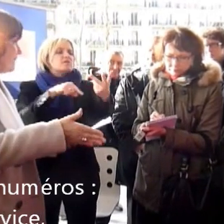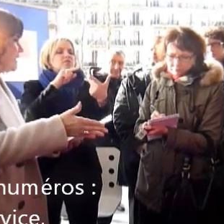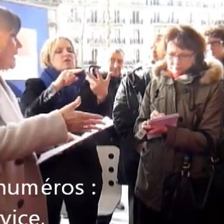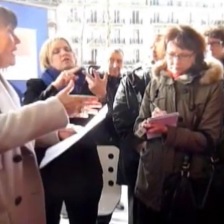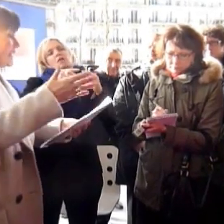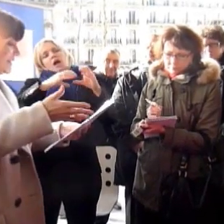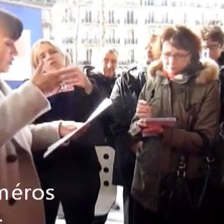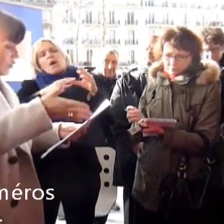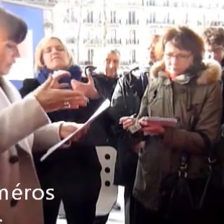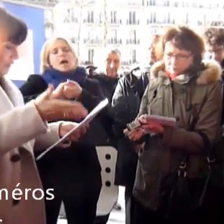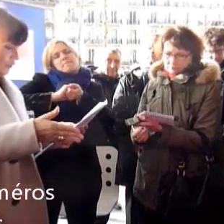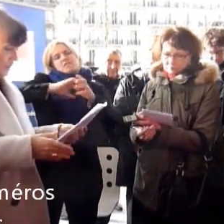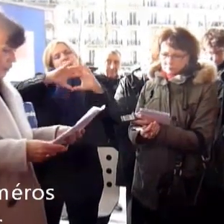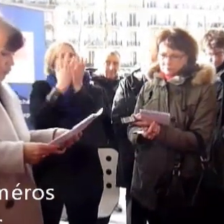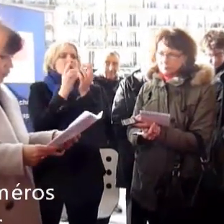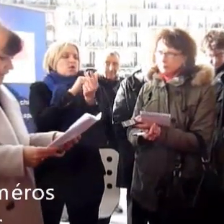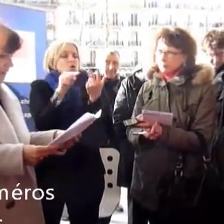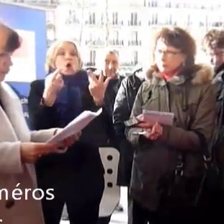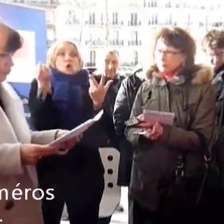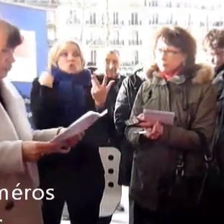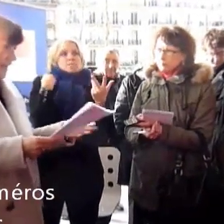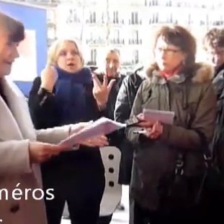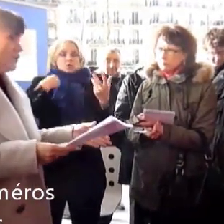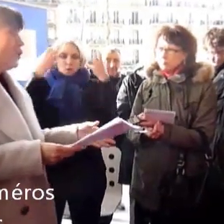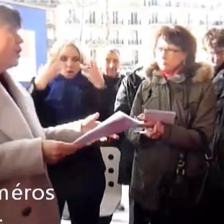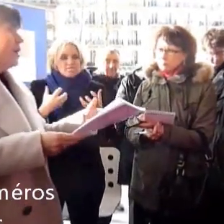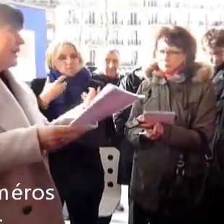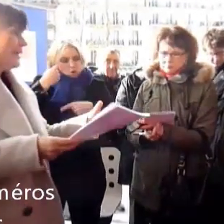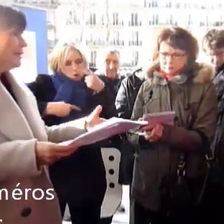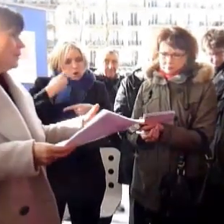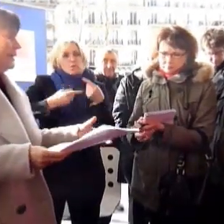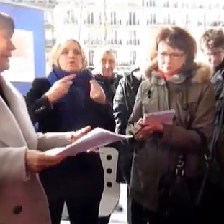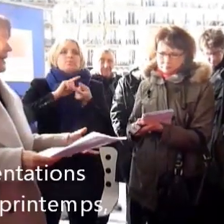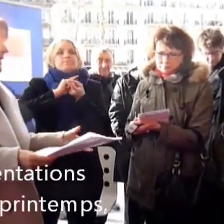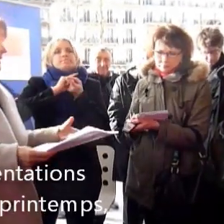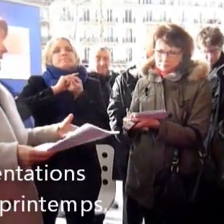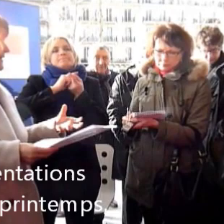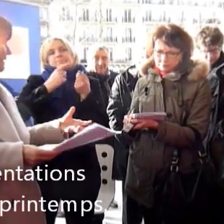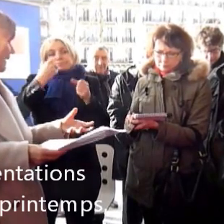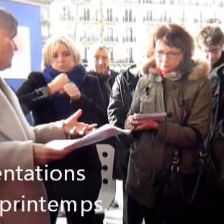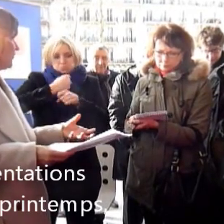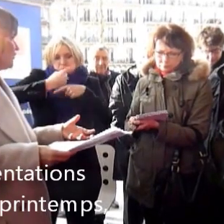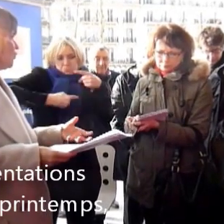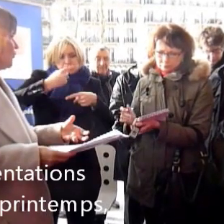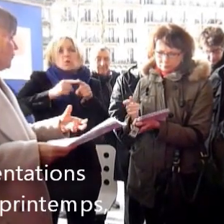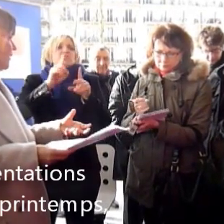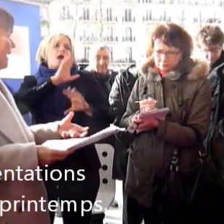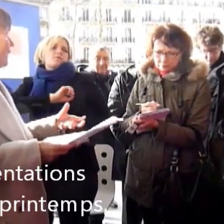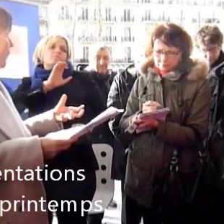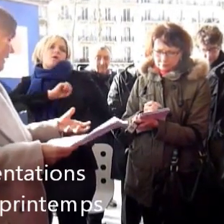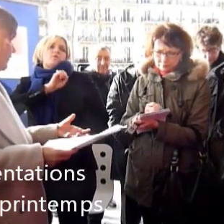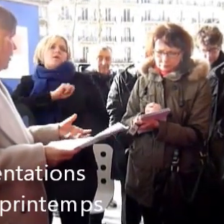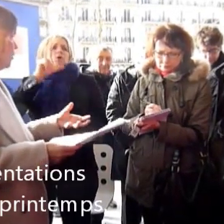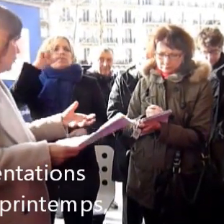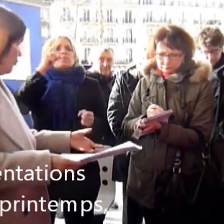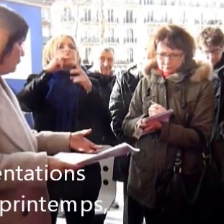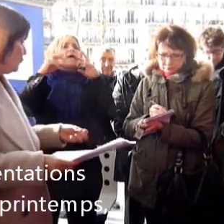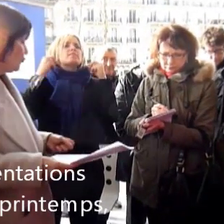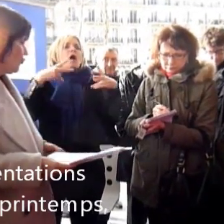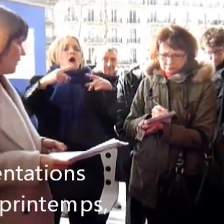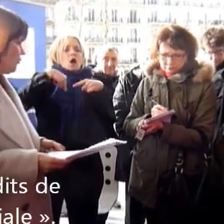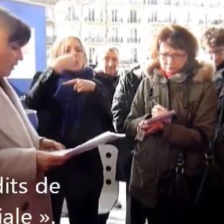39-77, SOS Amitié, qui sont des numéros sur lesquels nous travaillons et les expérimentations ont démarré au